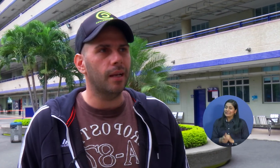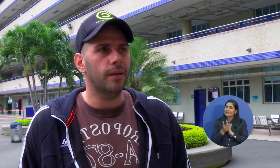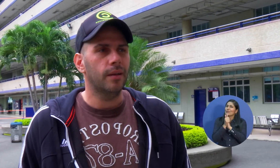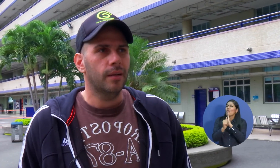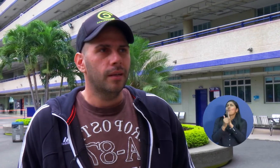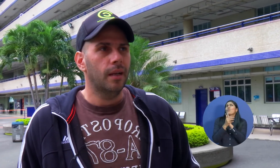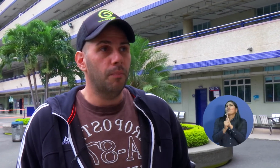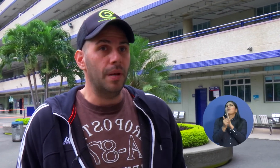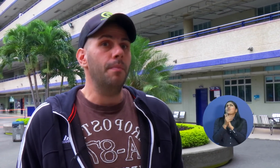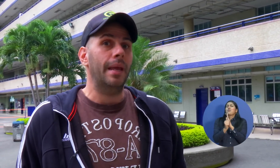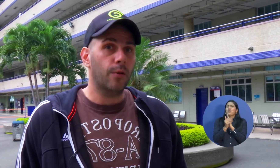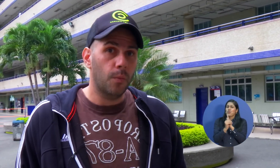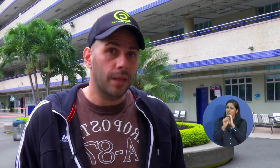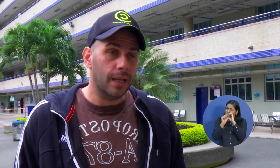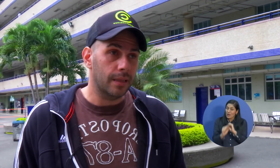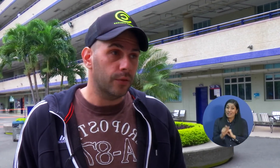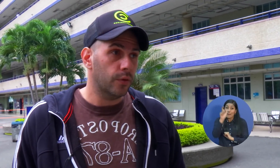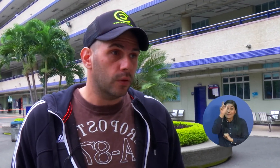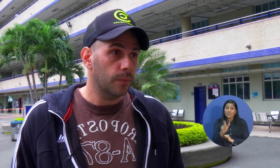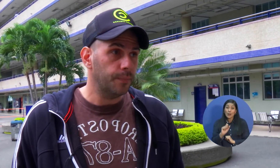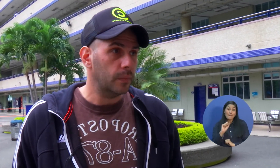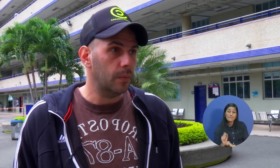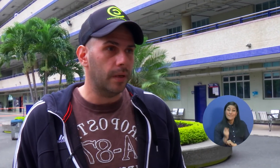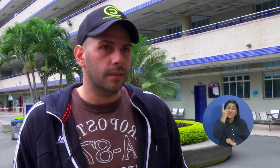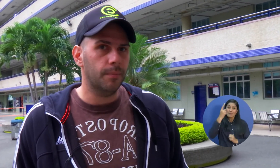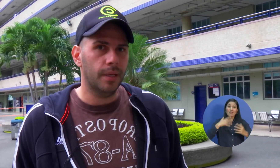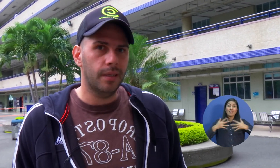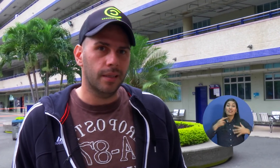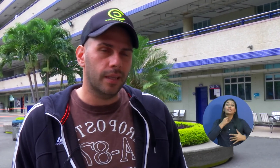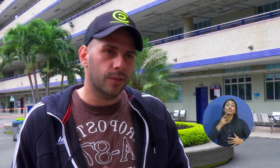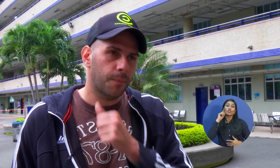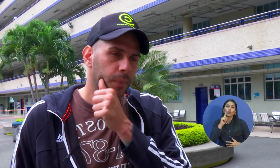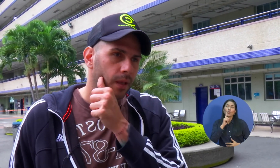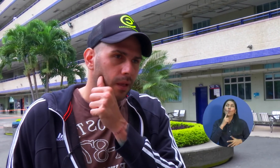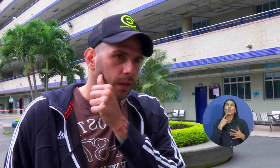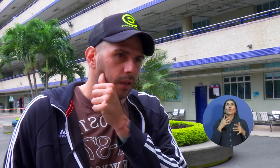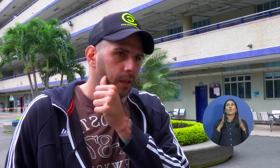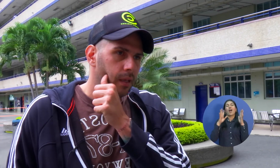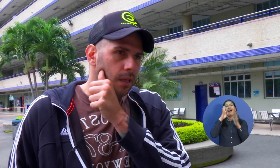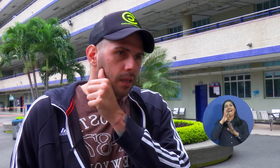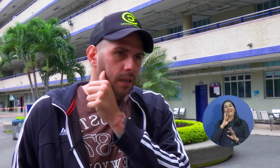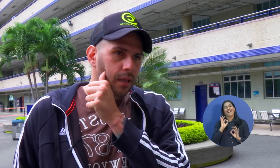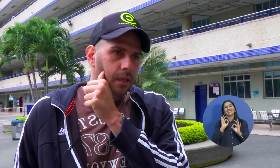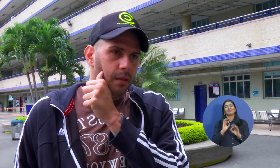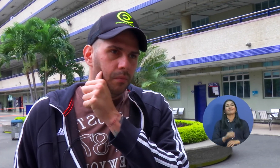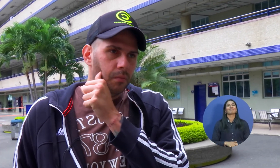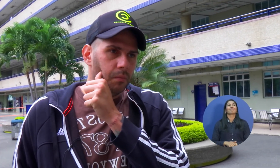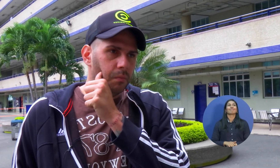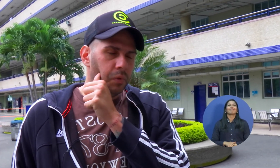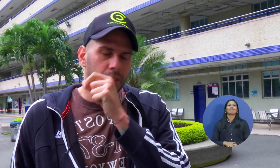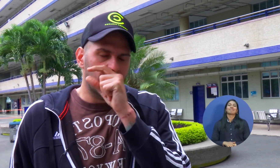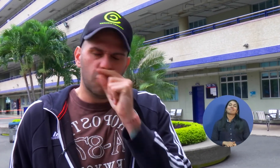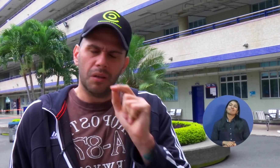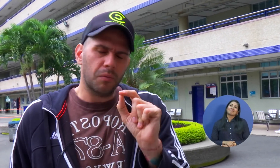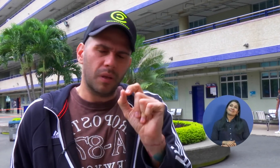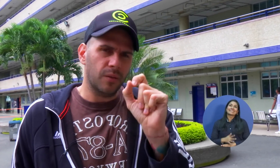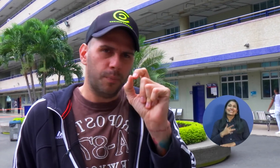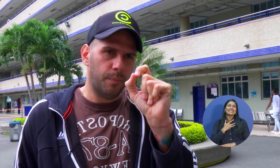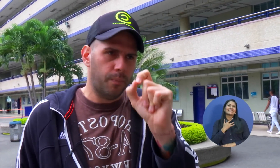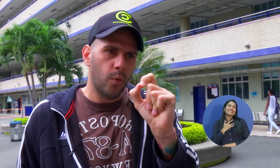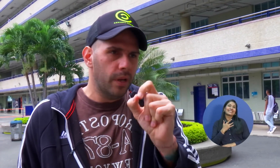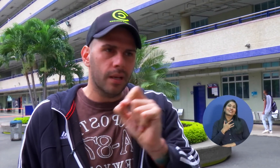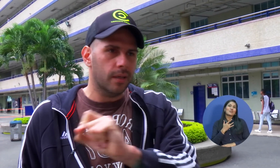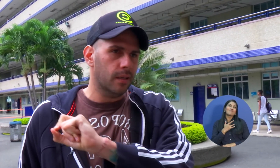sea el primer comediante sordo. Me parece brillante eso. Y siento